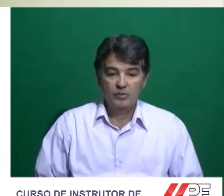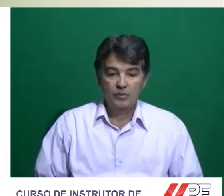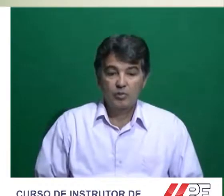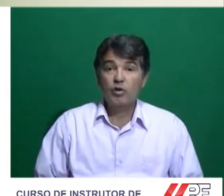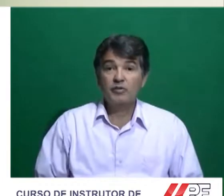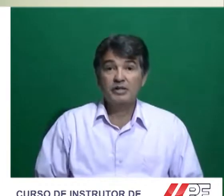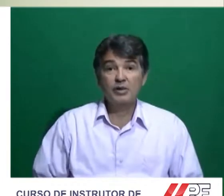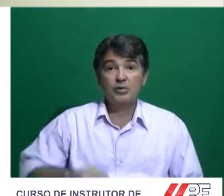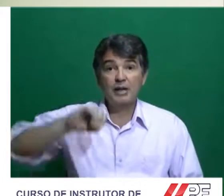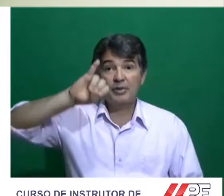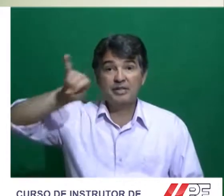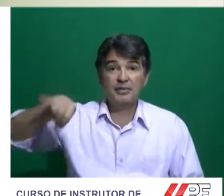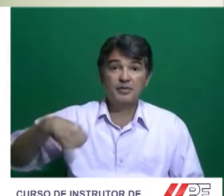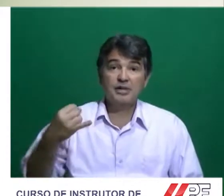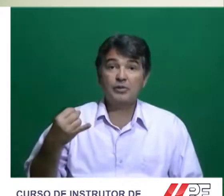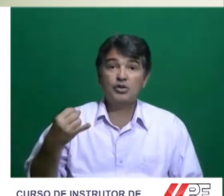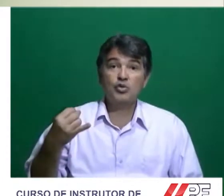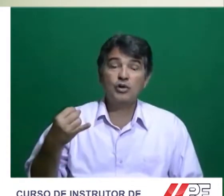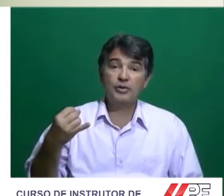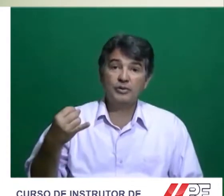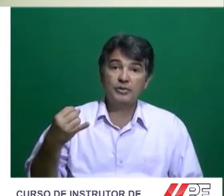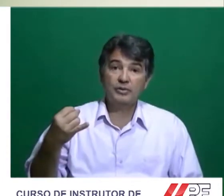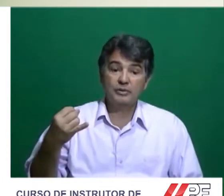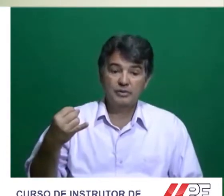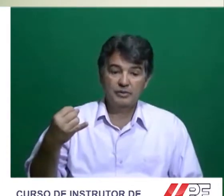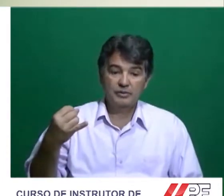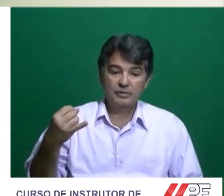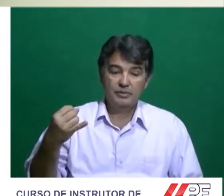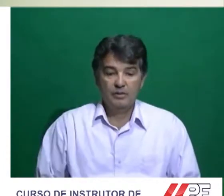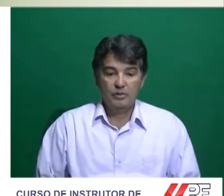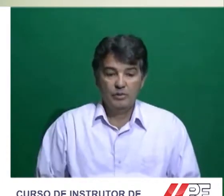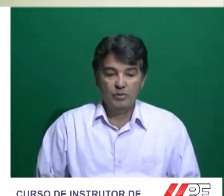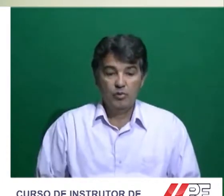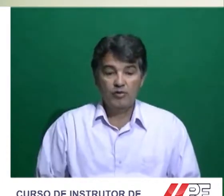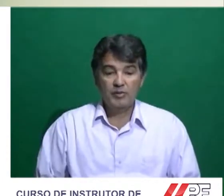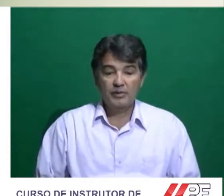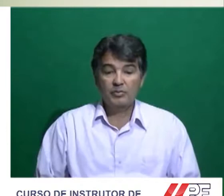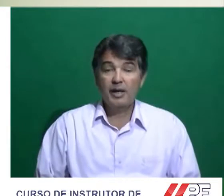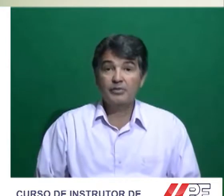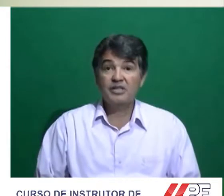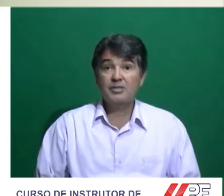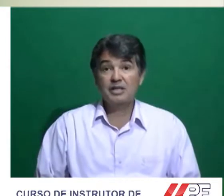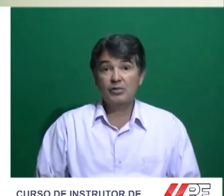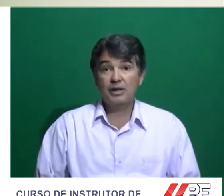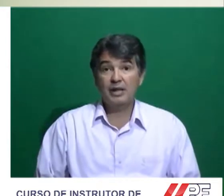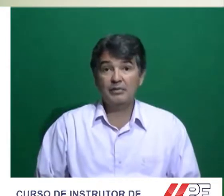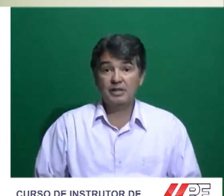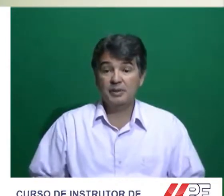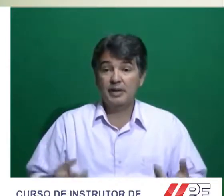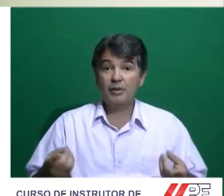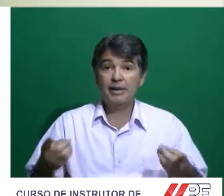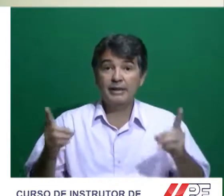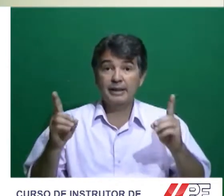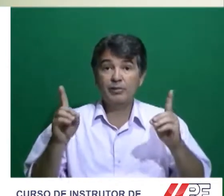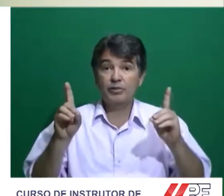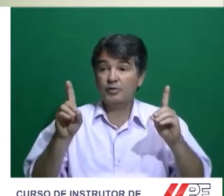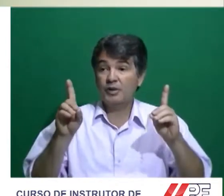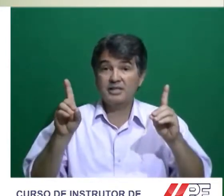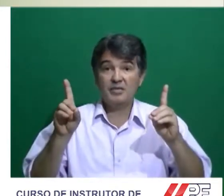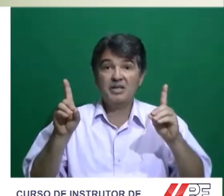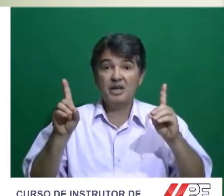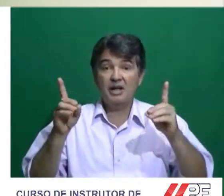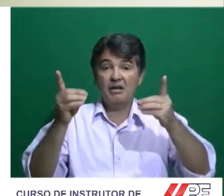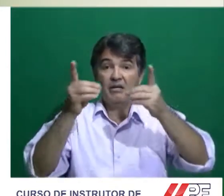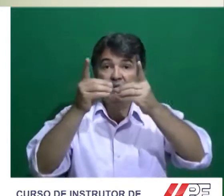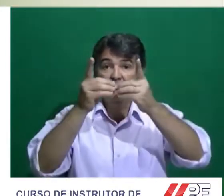Computador, movimento circular, por exemplo, o sinal de julho, ou movimento médio semicircular. Você pega com a letra, com a